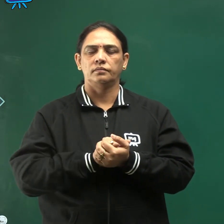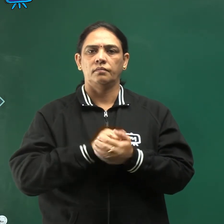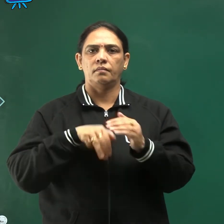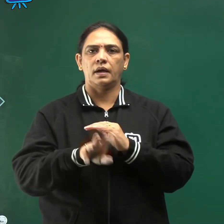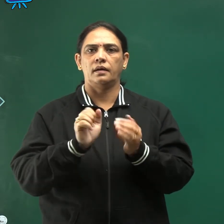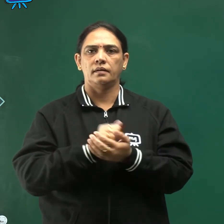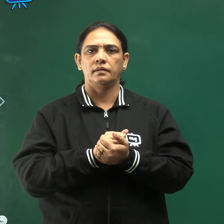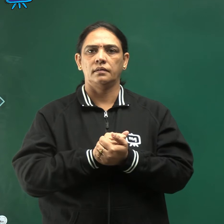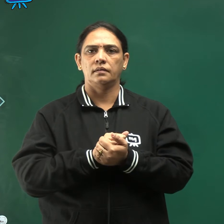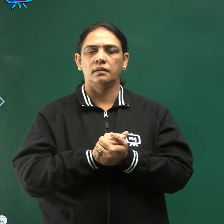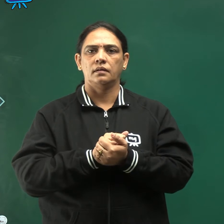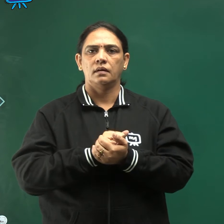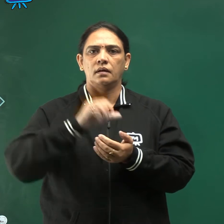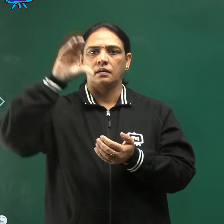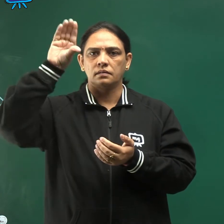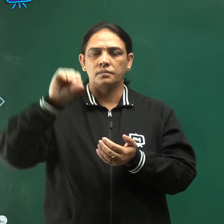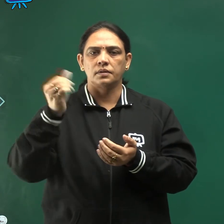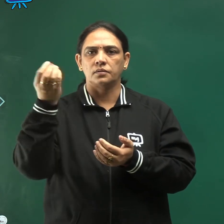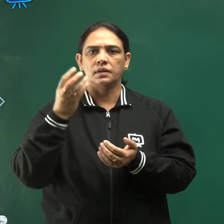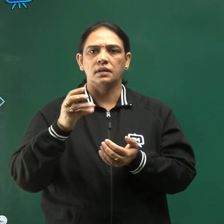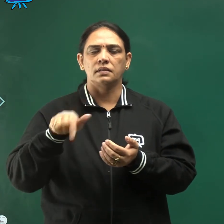में सबसे छोटी संख्या का